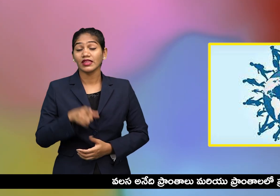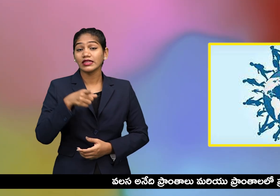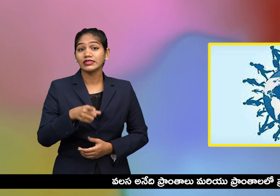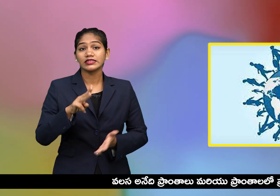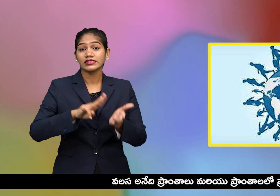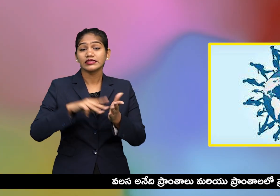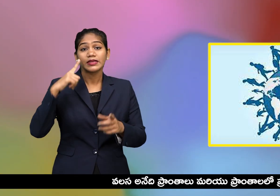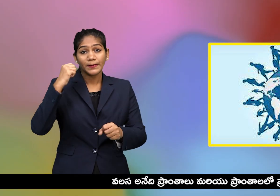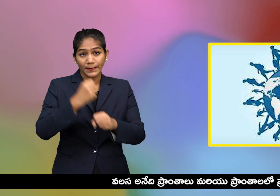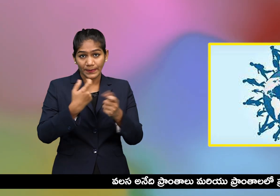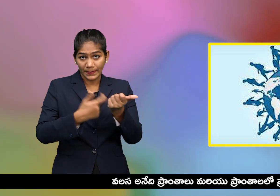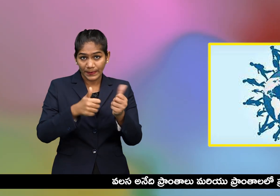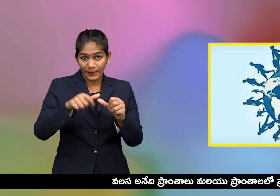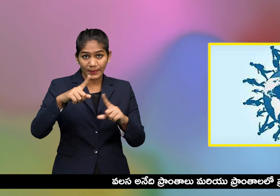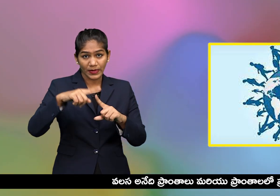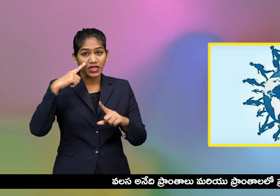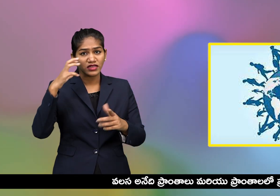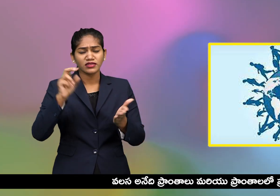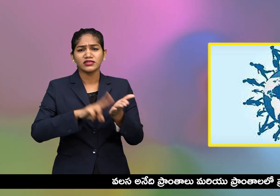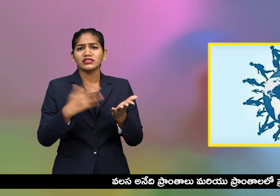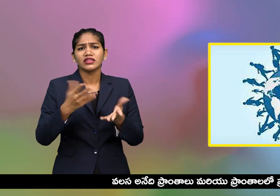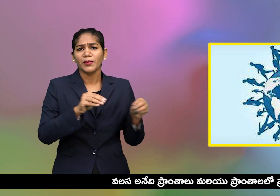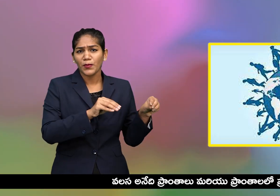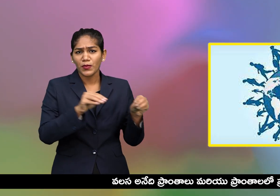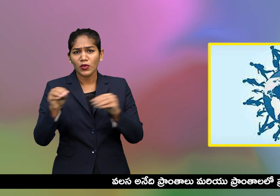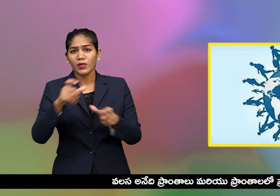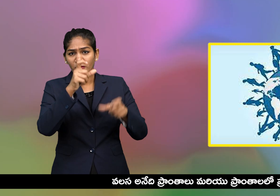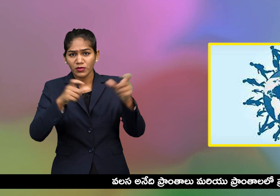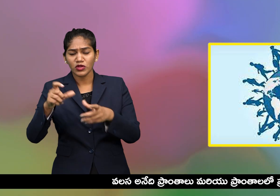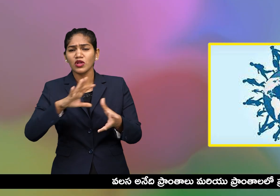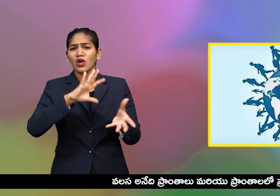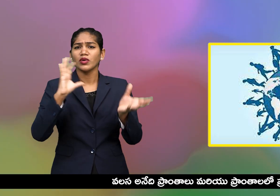వలసలు అంటే ప్రాంతాలు మరియు ప్రాంతాలలో ప్రజల కదలిక.